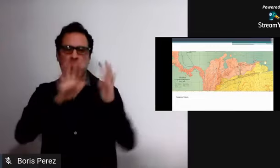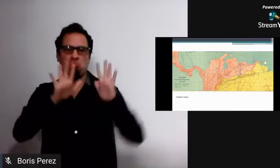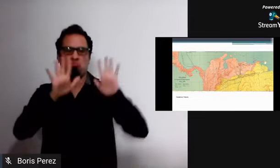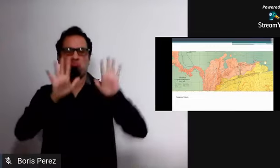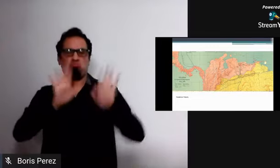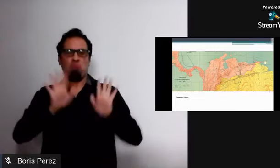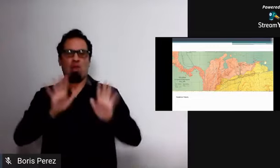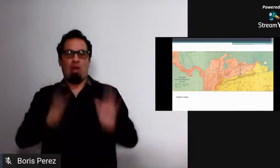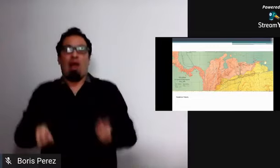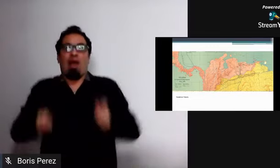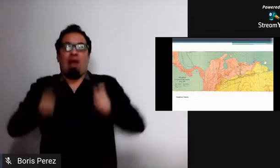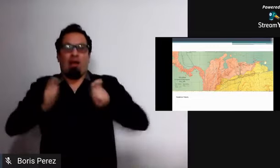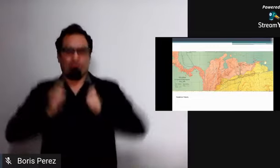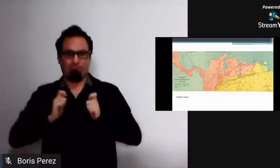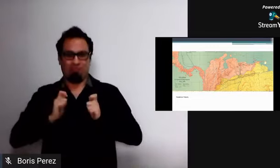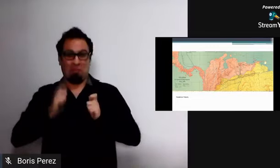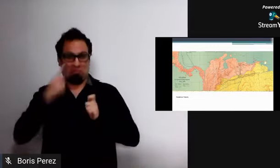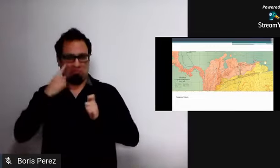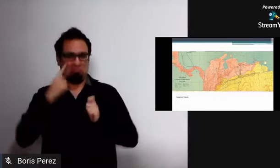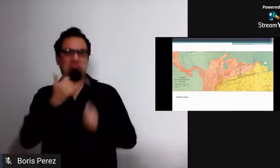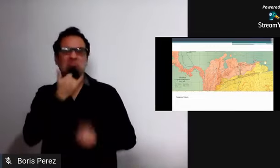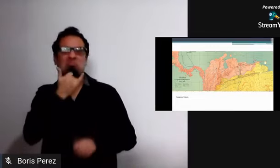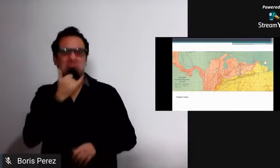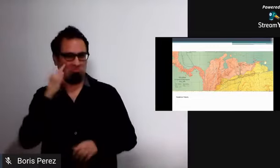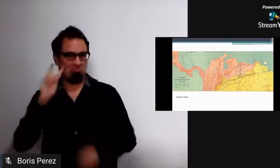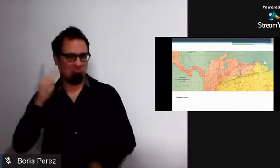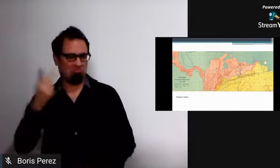Y con el pasar del tiempo,